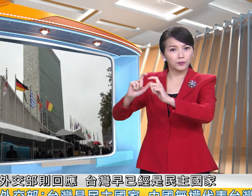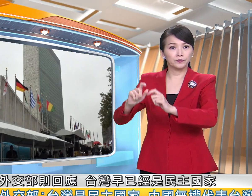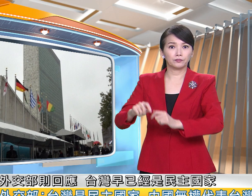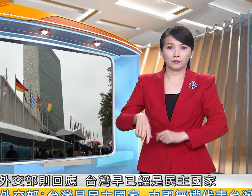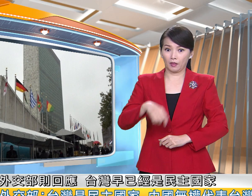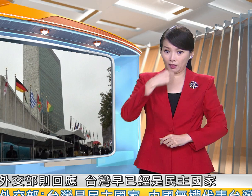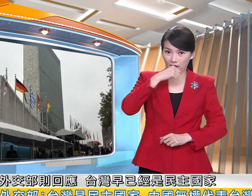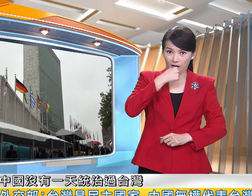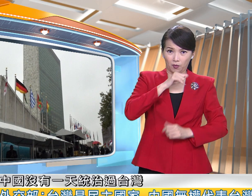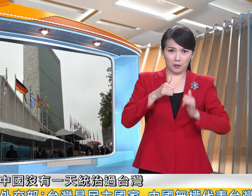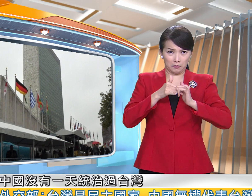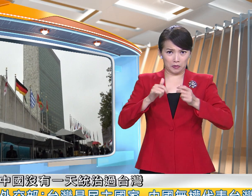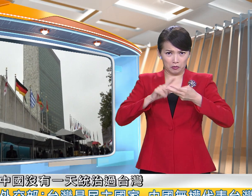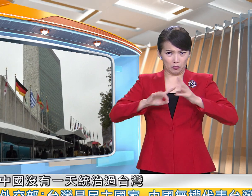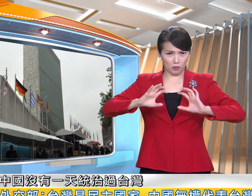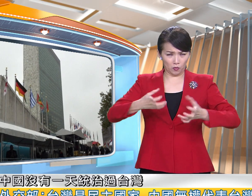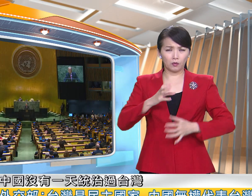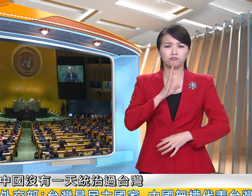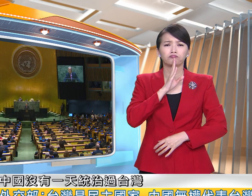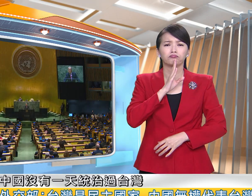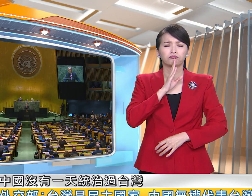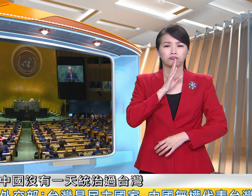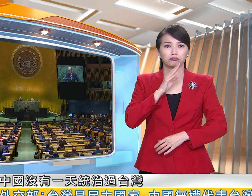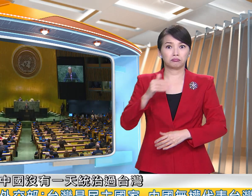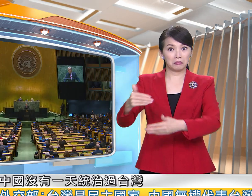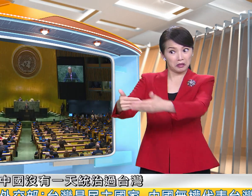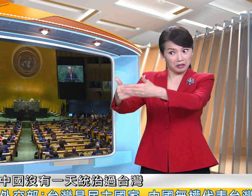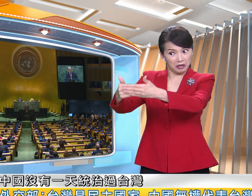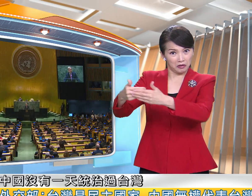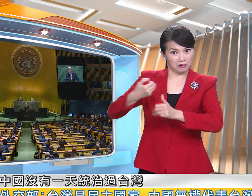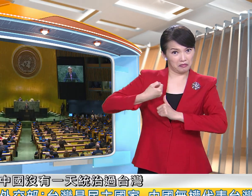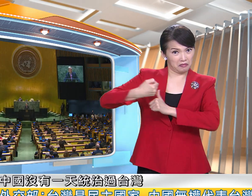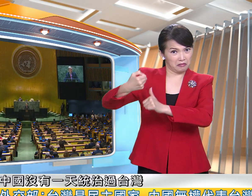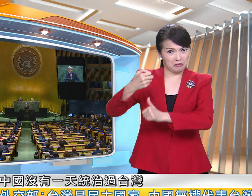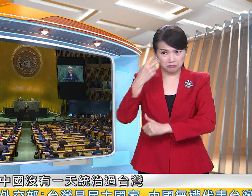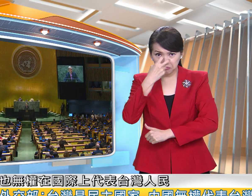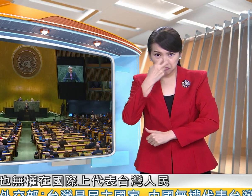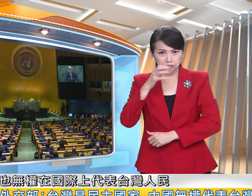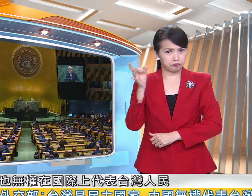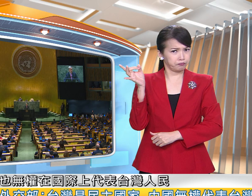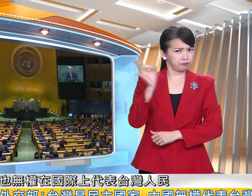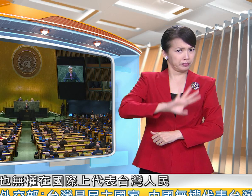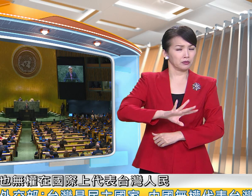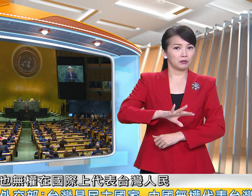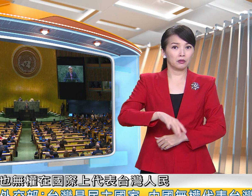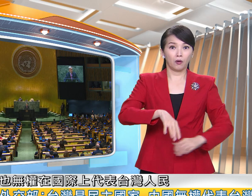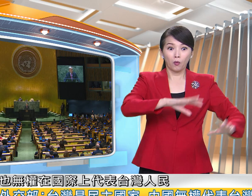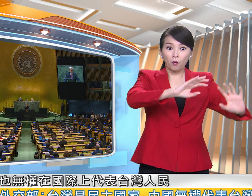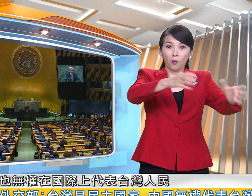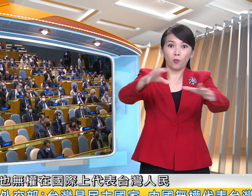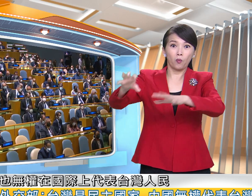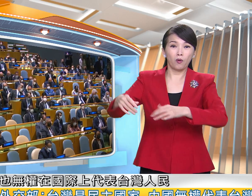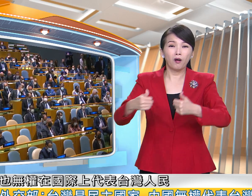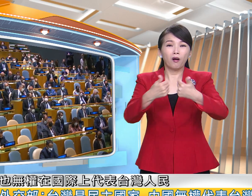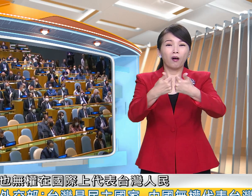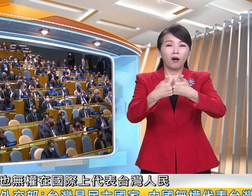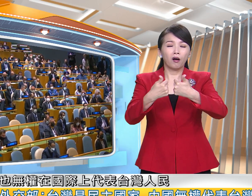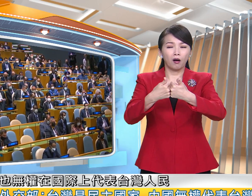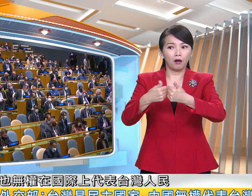家，中国没有一天统治过台湾，也无权在国际上代表台湾